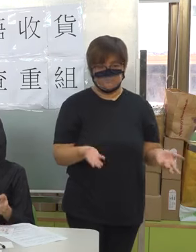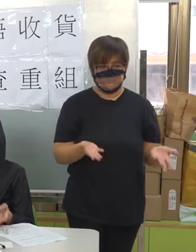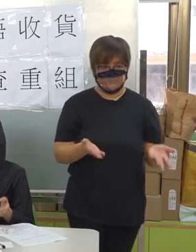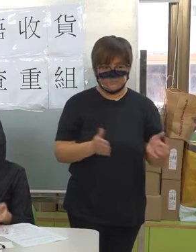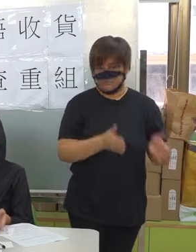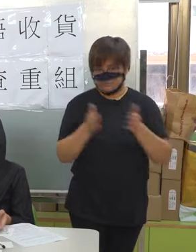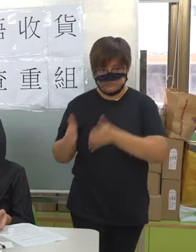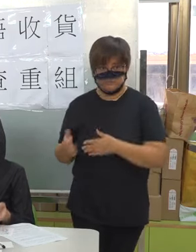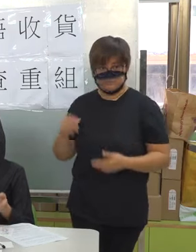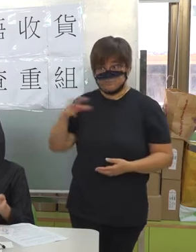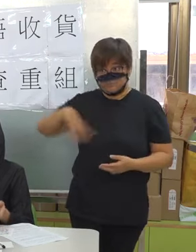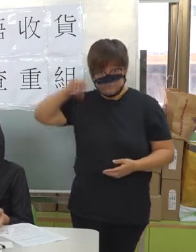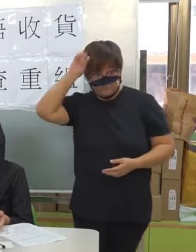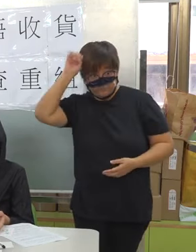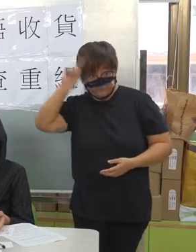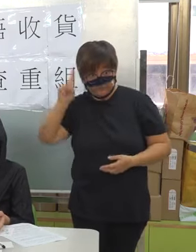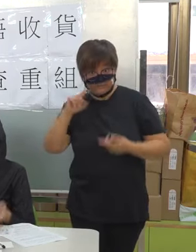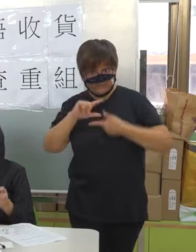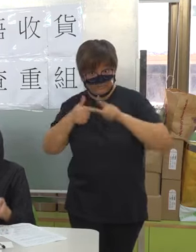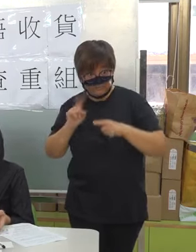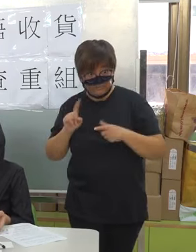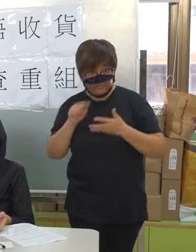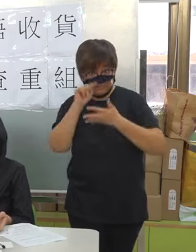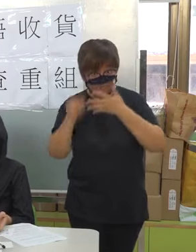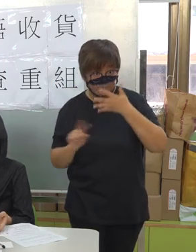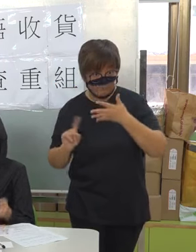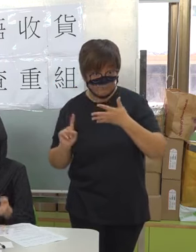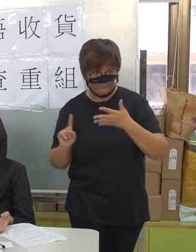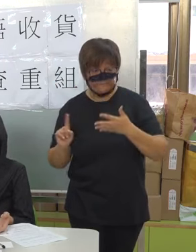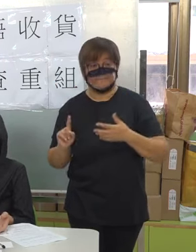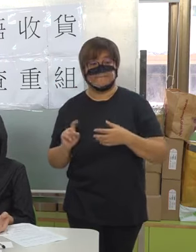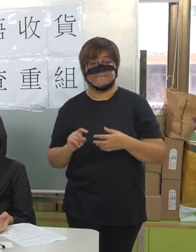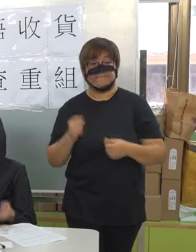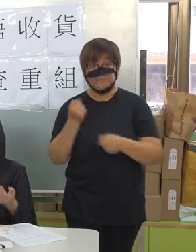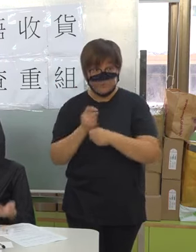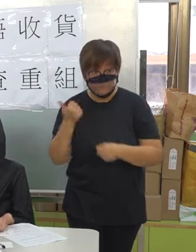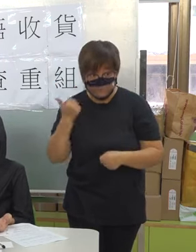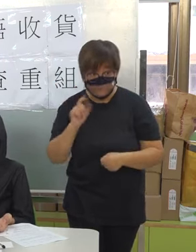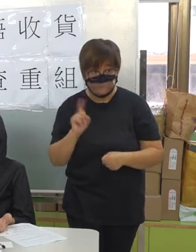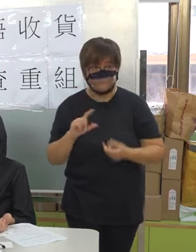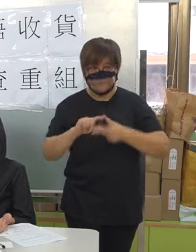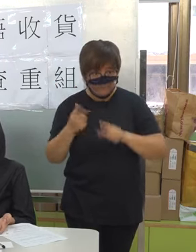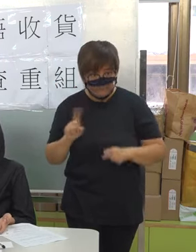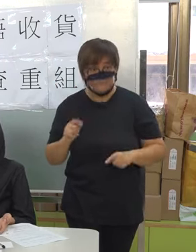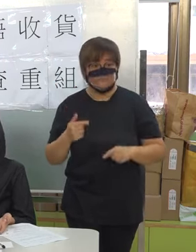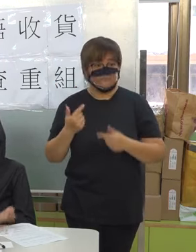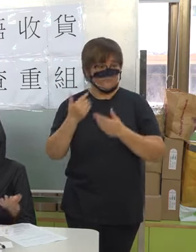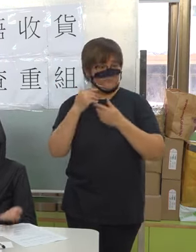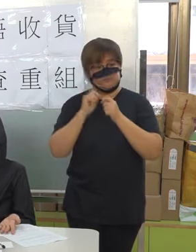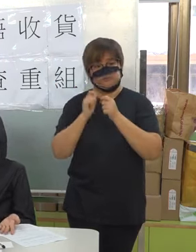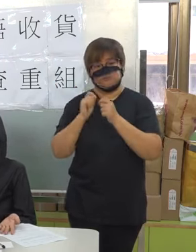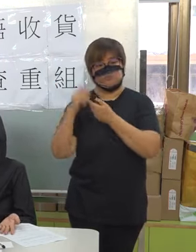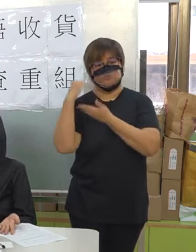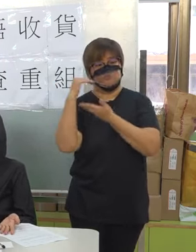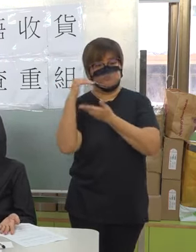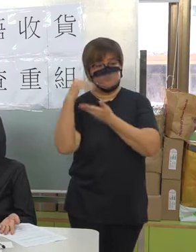政府一天你不肯開聲說要做的時候，我們就繼續抗爭，這個最簡單的。我們繼續做我們的黃色經濟圈，我們繼續